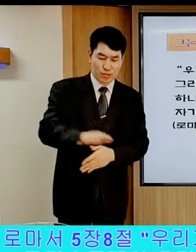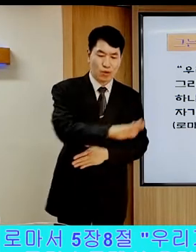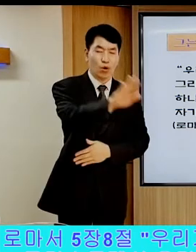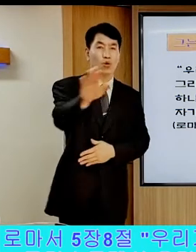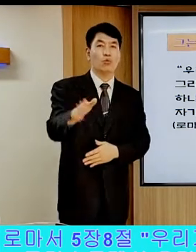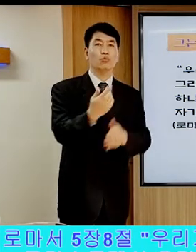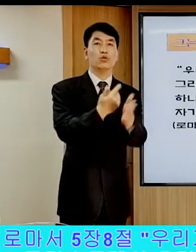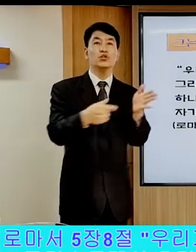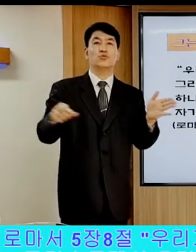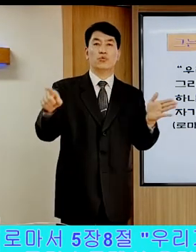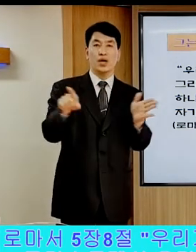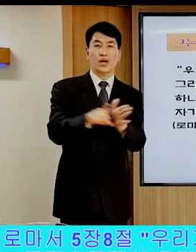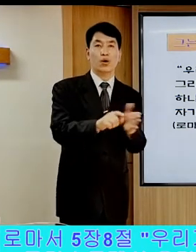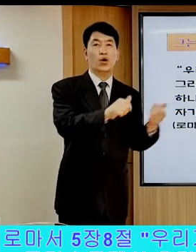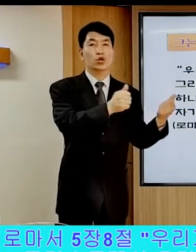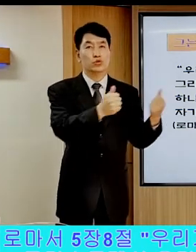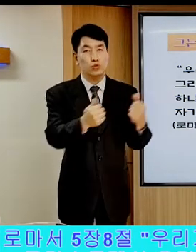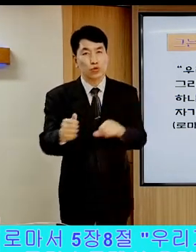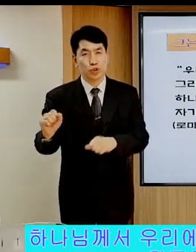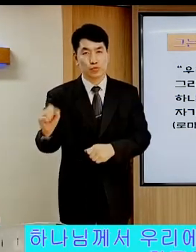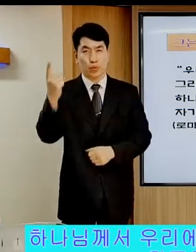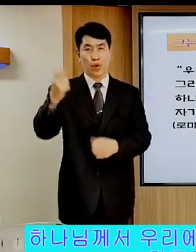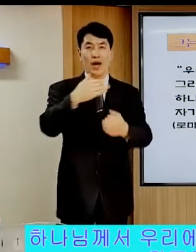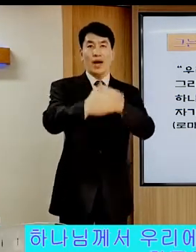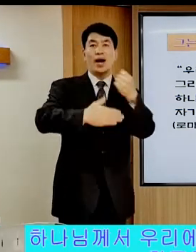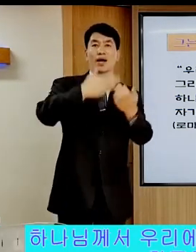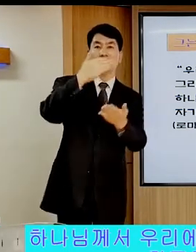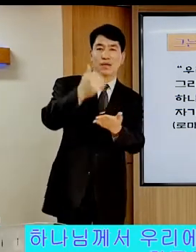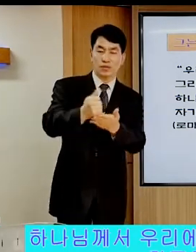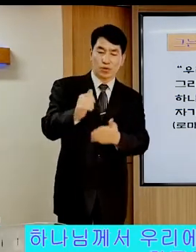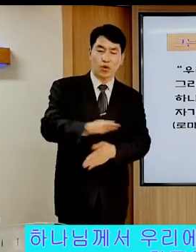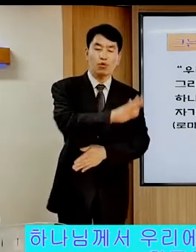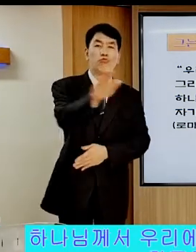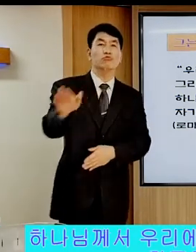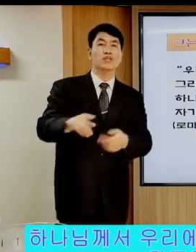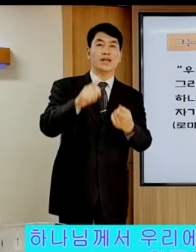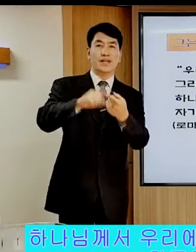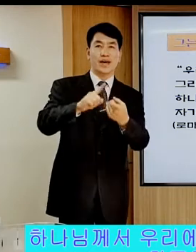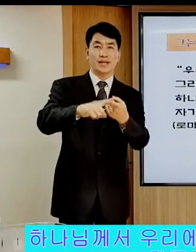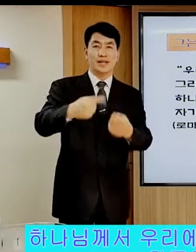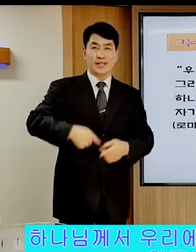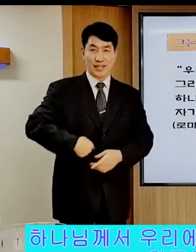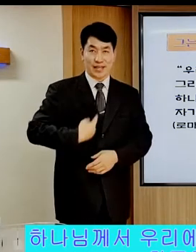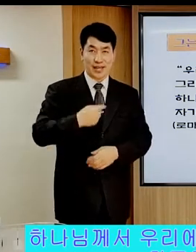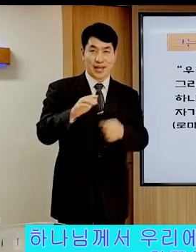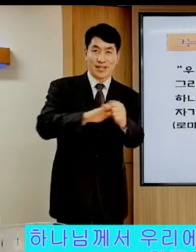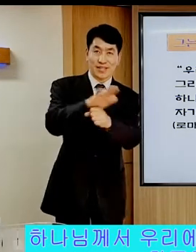그리스도께서 우리를 위하여 죽으심으로 하나님께서 우리에 대한 자기의